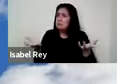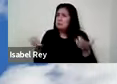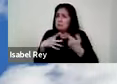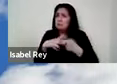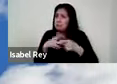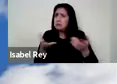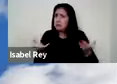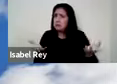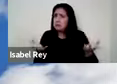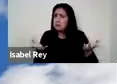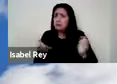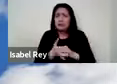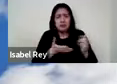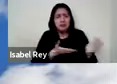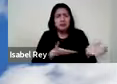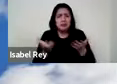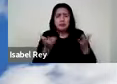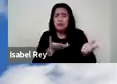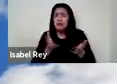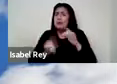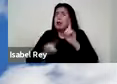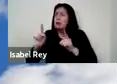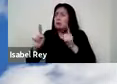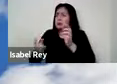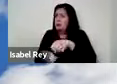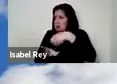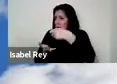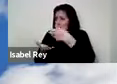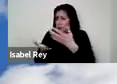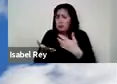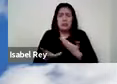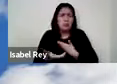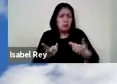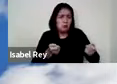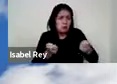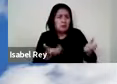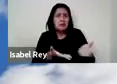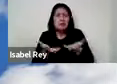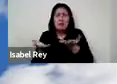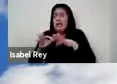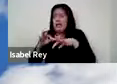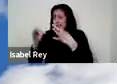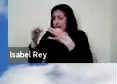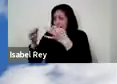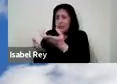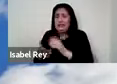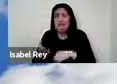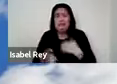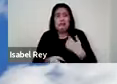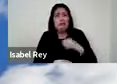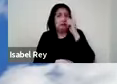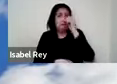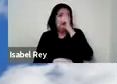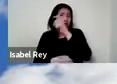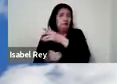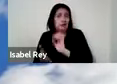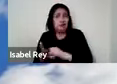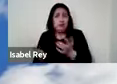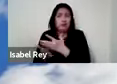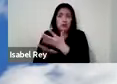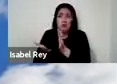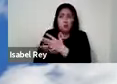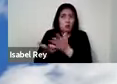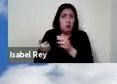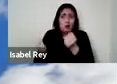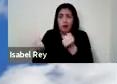empezamos llevando algunos alimentos del Estado a las familias que tienen difícil acceso, no hay vehículos